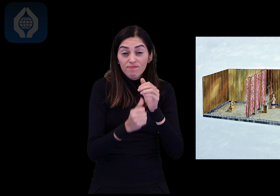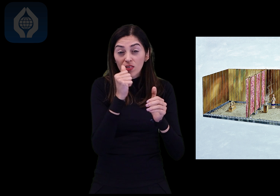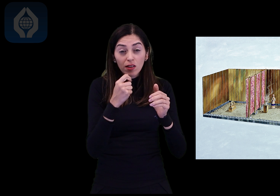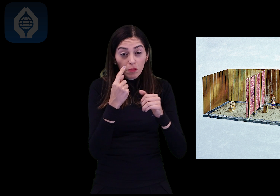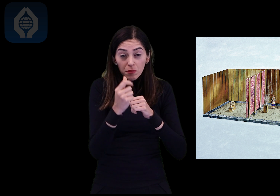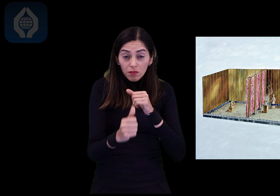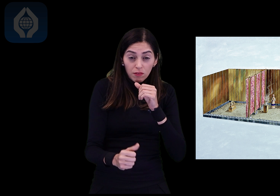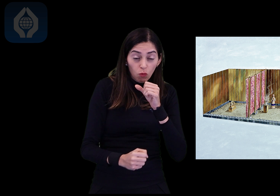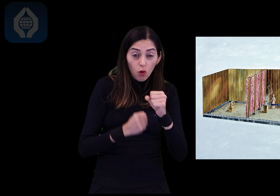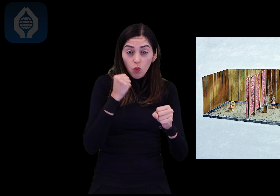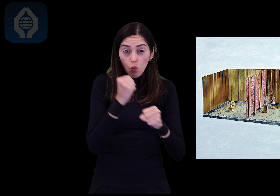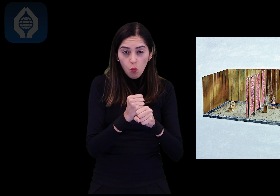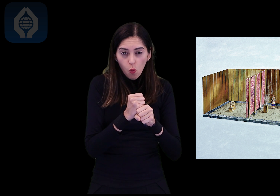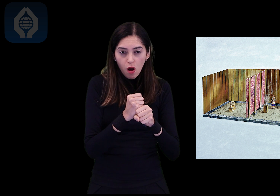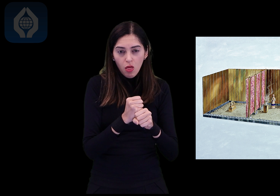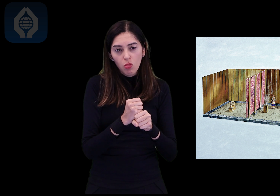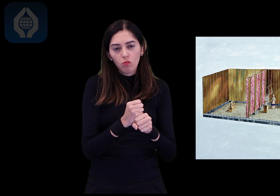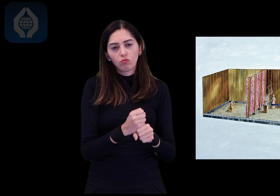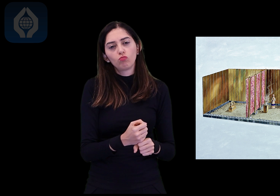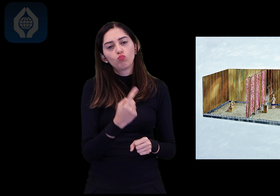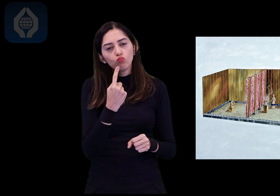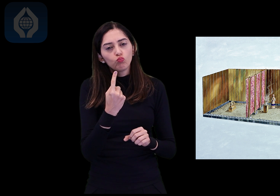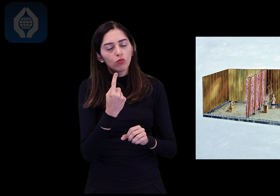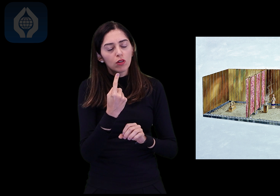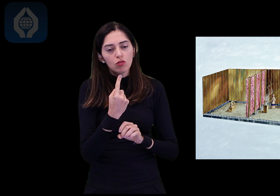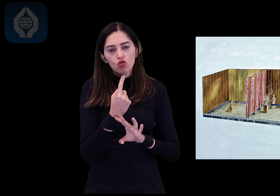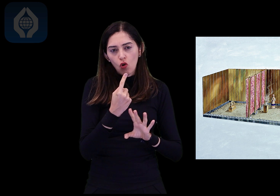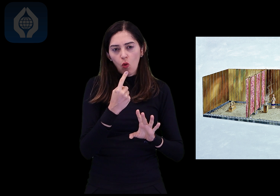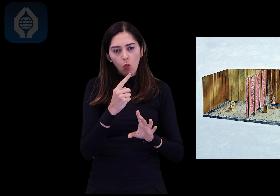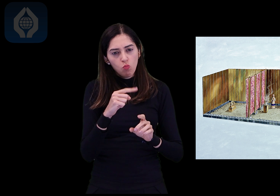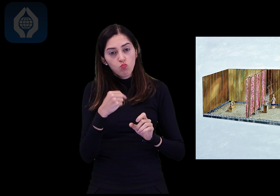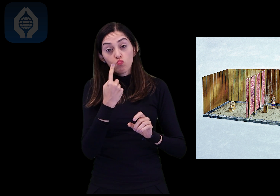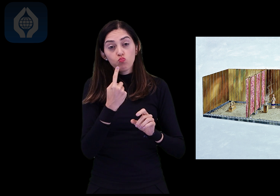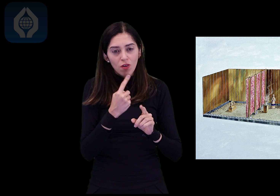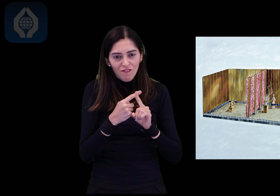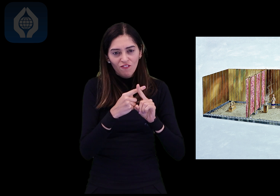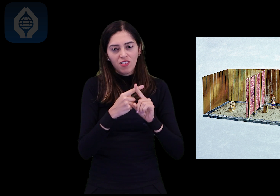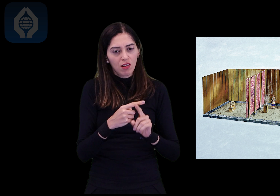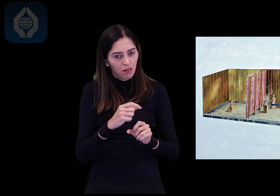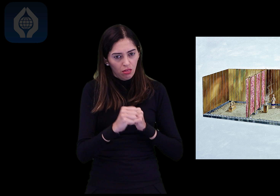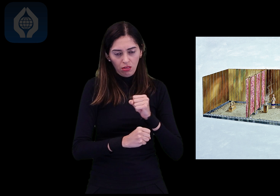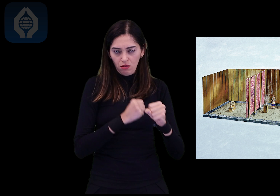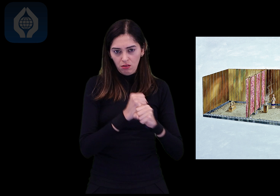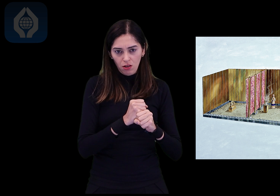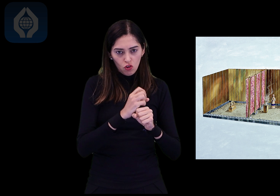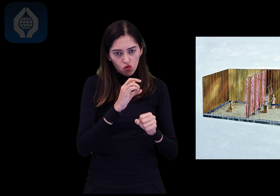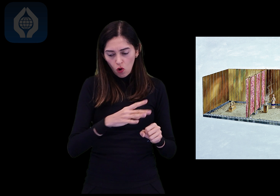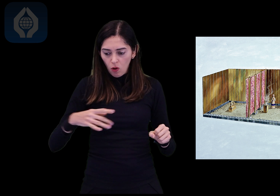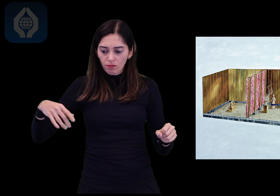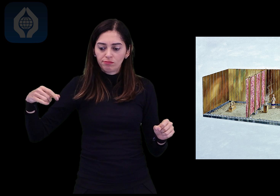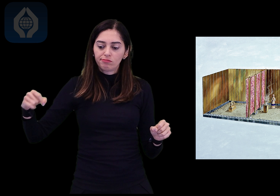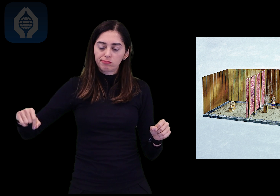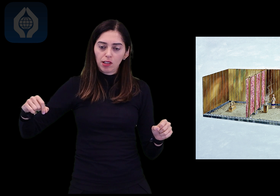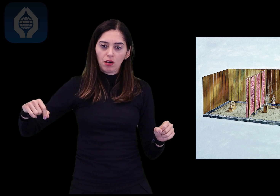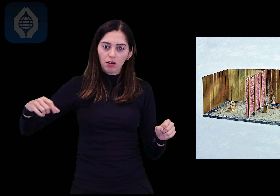era permitido entrar. A presença de Deus estaria nesse cômodo. Esse era o lugar especial